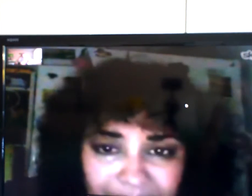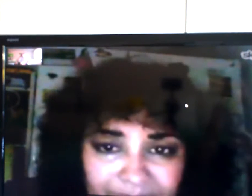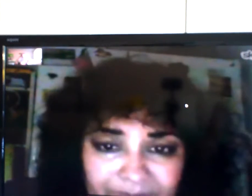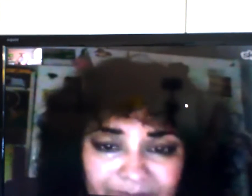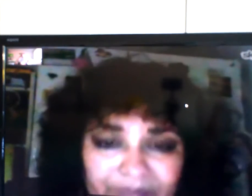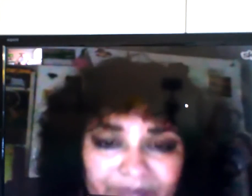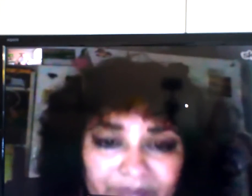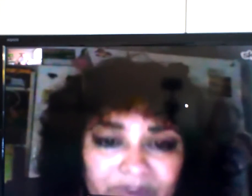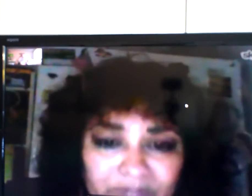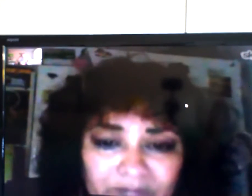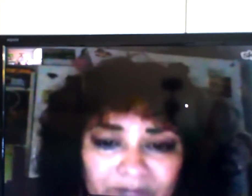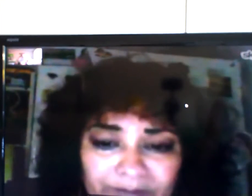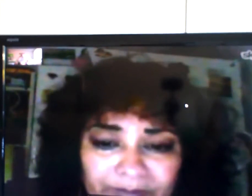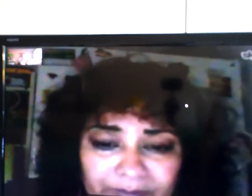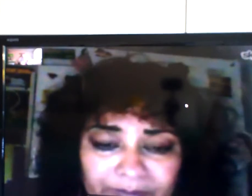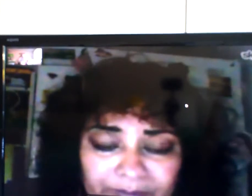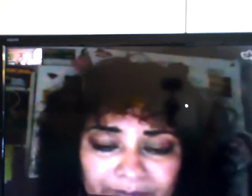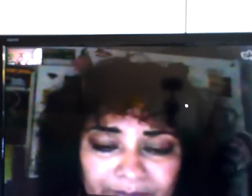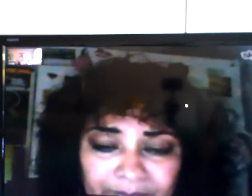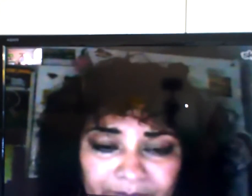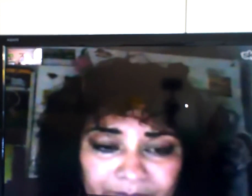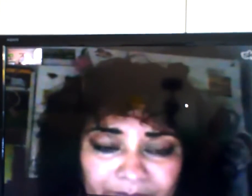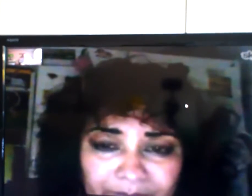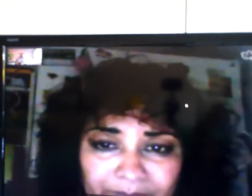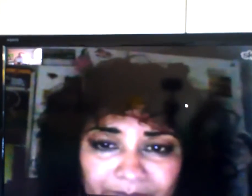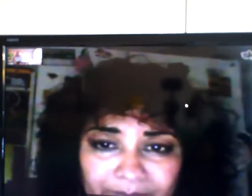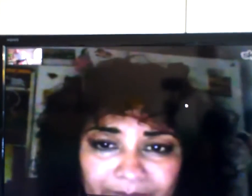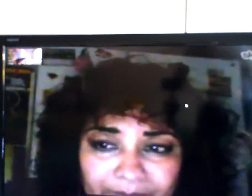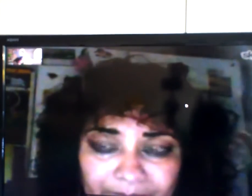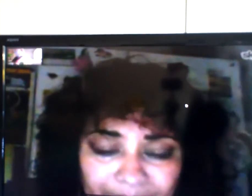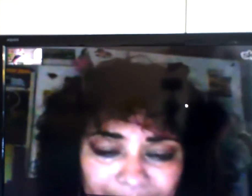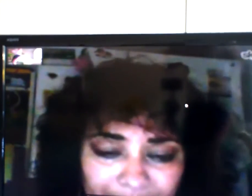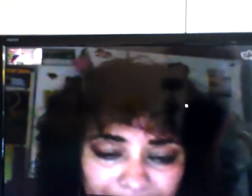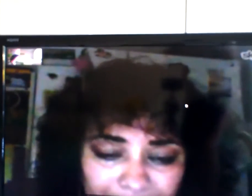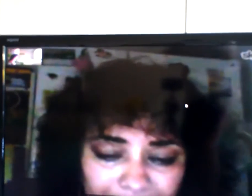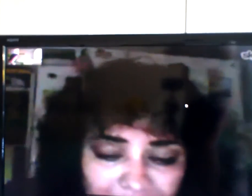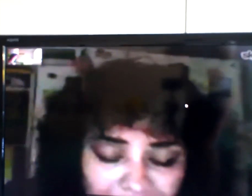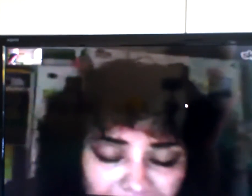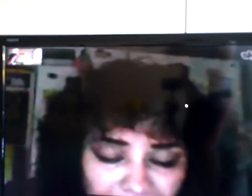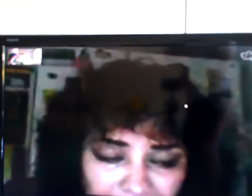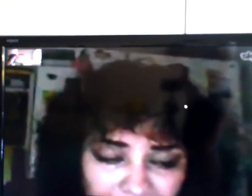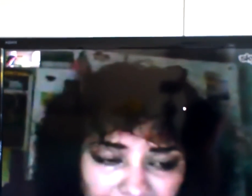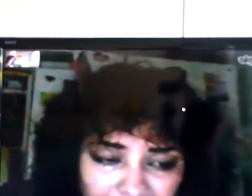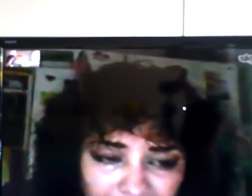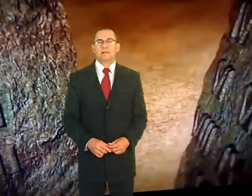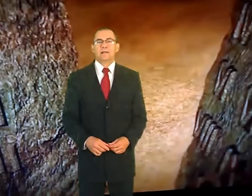en cuanto a espíritu perdón a dios por ese pecado para que se pueda ir